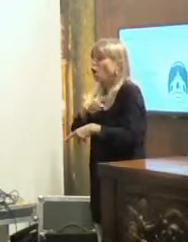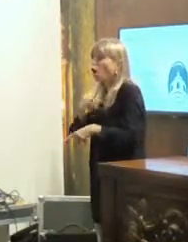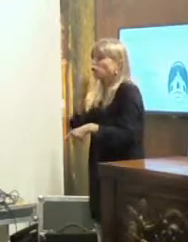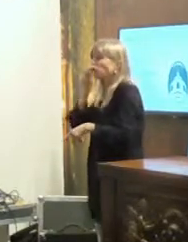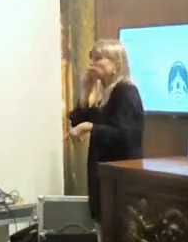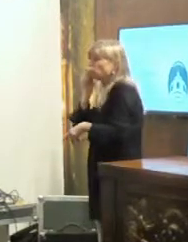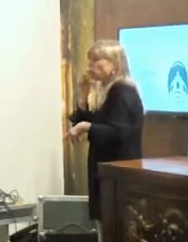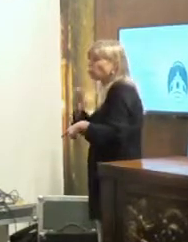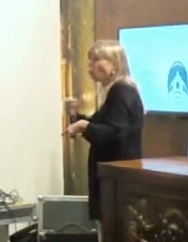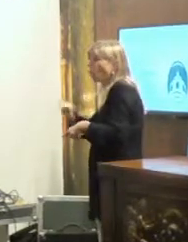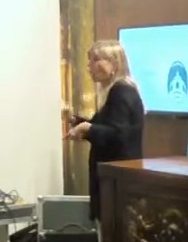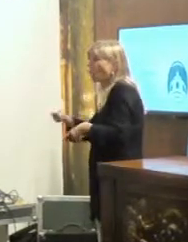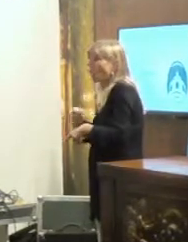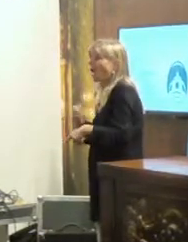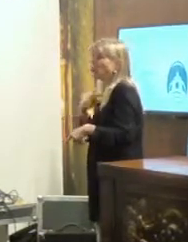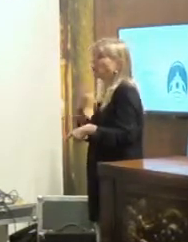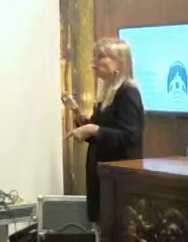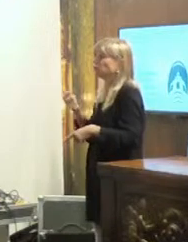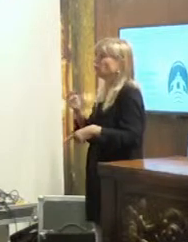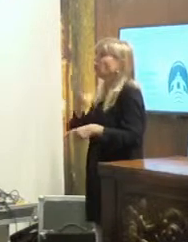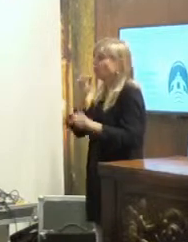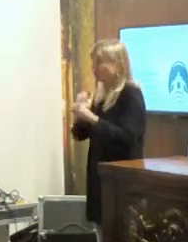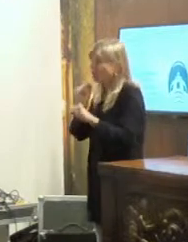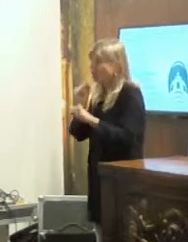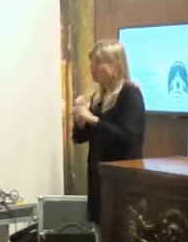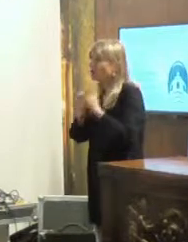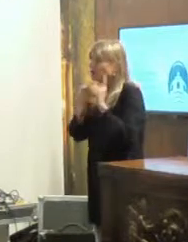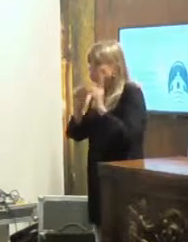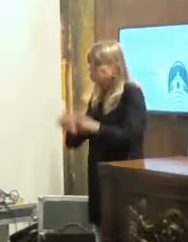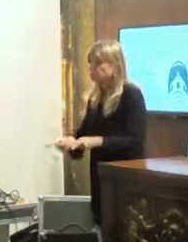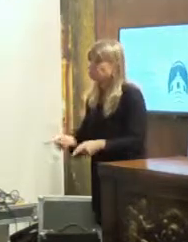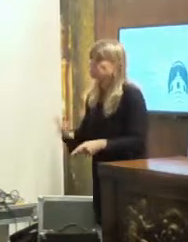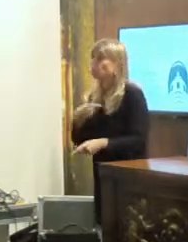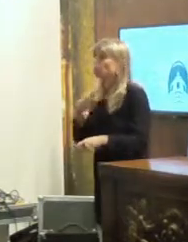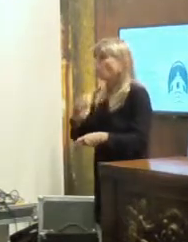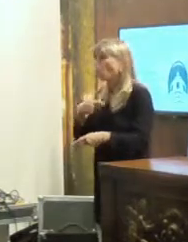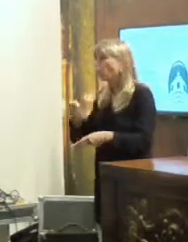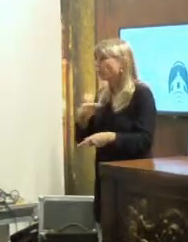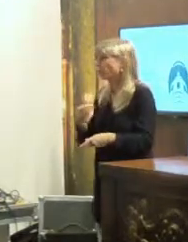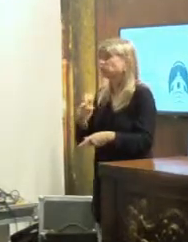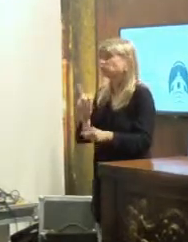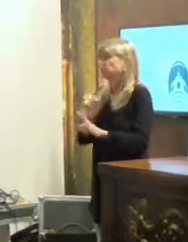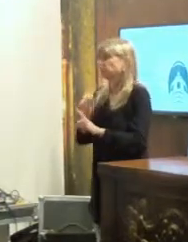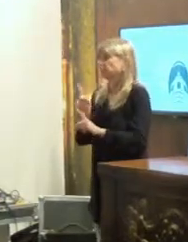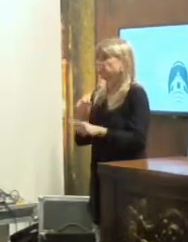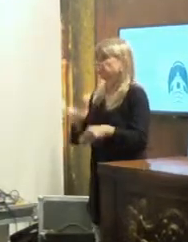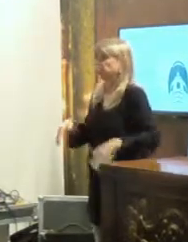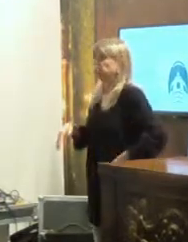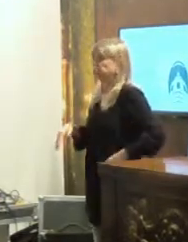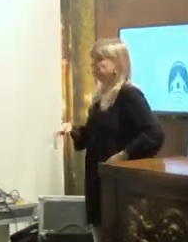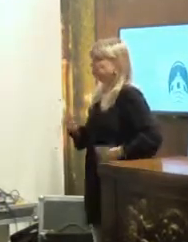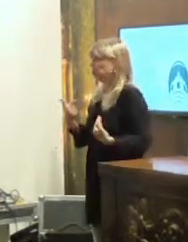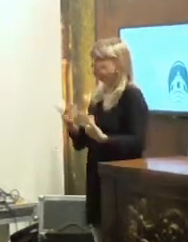hay muchísimos jubilados que trabajan porque con su jubilación no les alcanza o